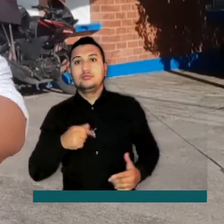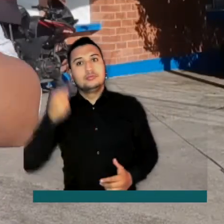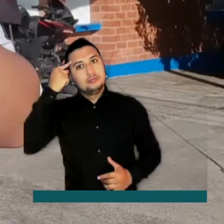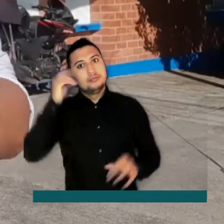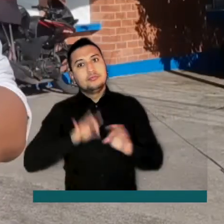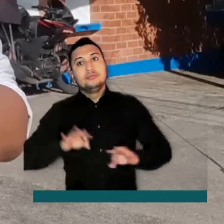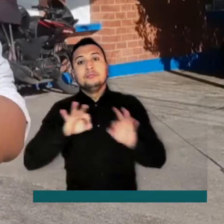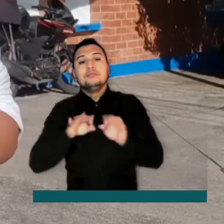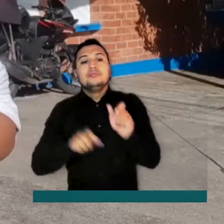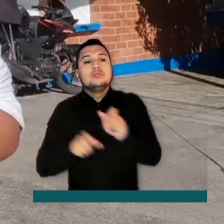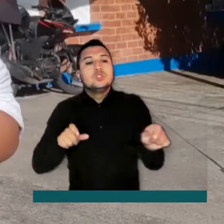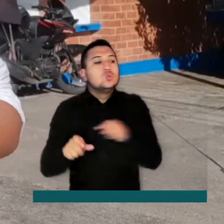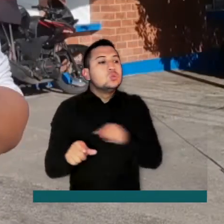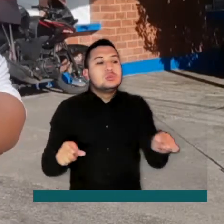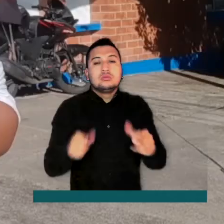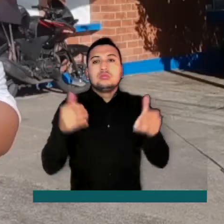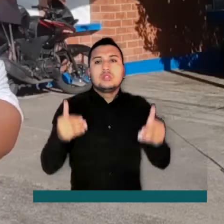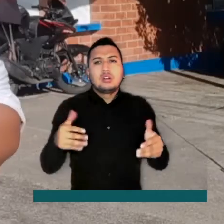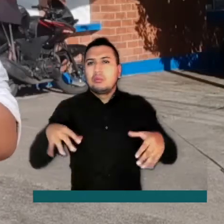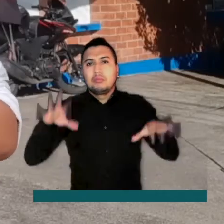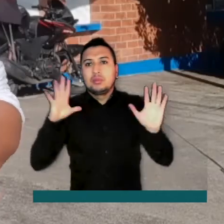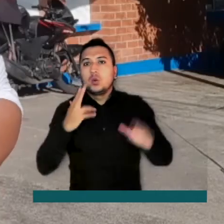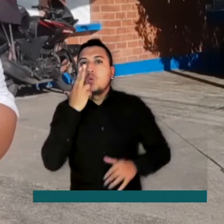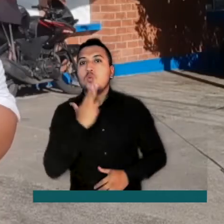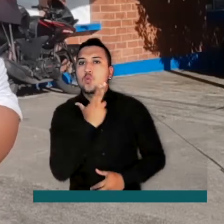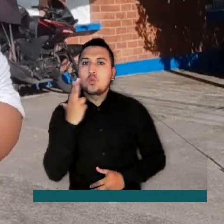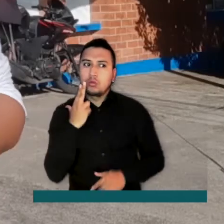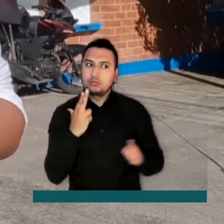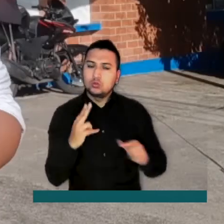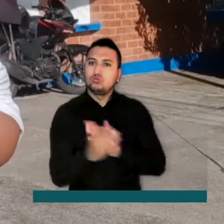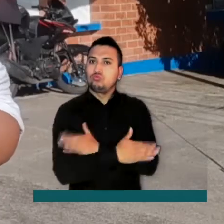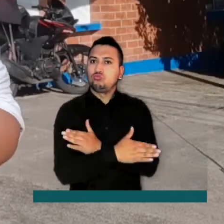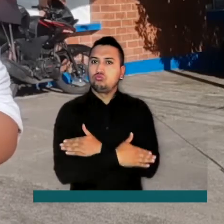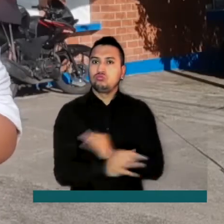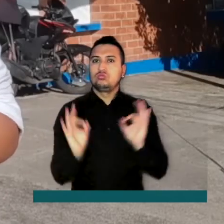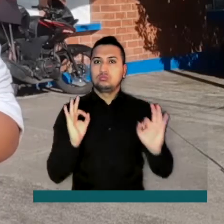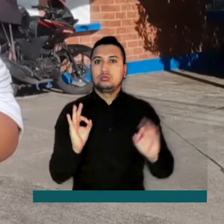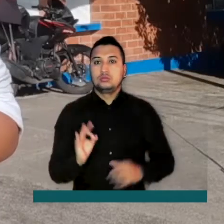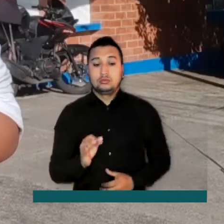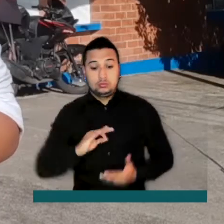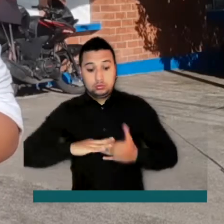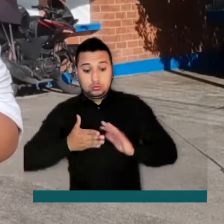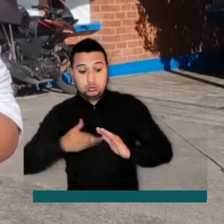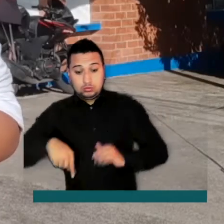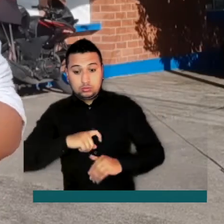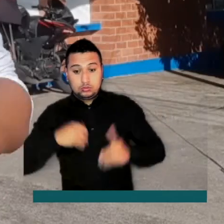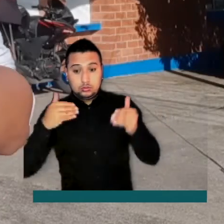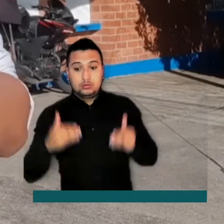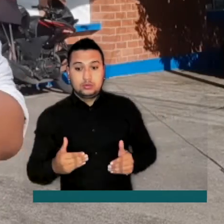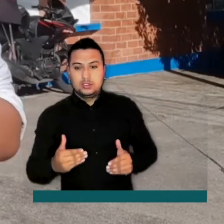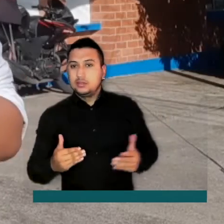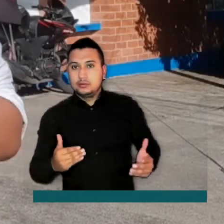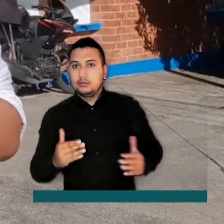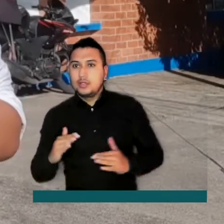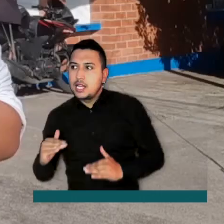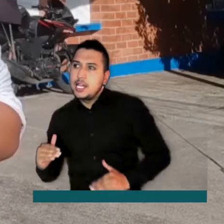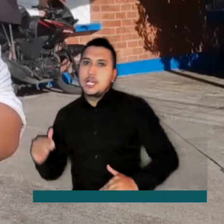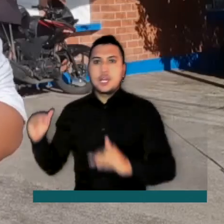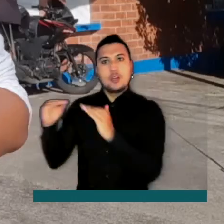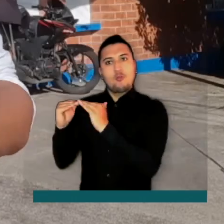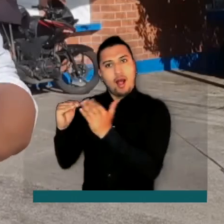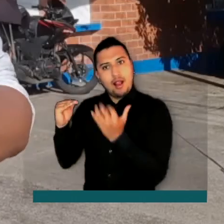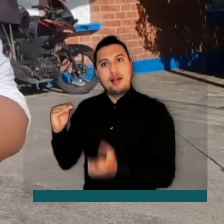con personal comprometido con su trabajo, sin distinciones de ningún tipo, pues lo que más busca la población con discapacidad es igualdad de